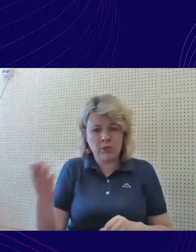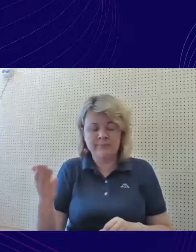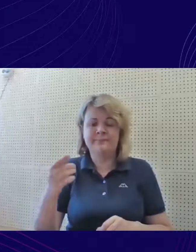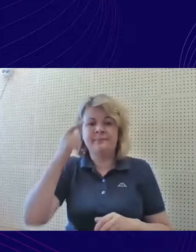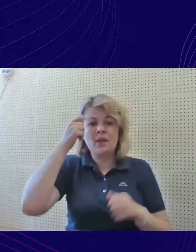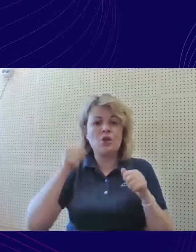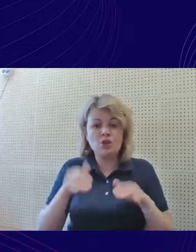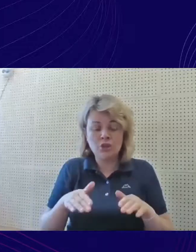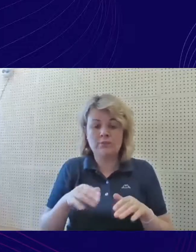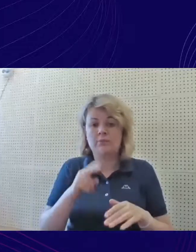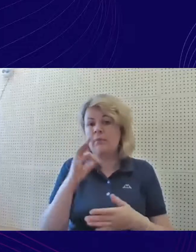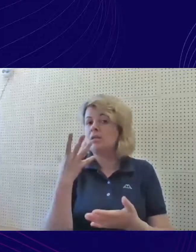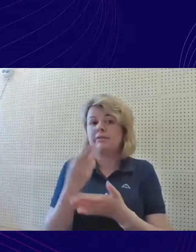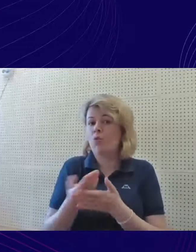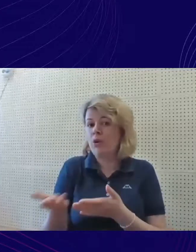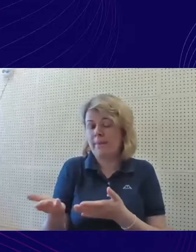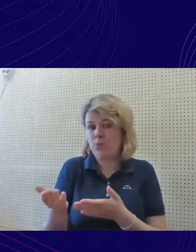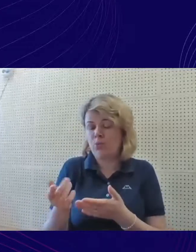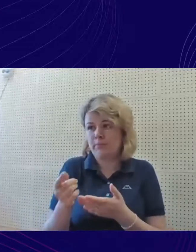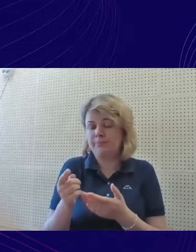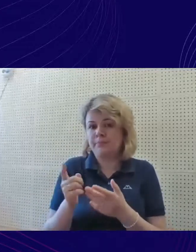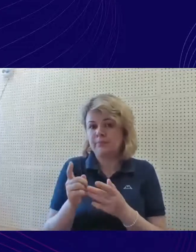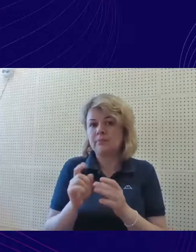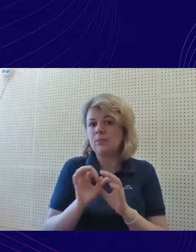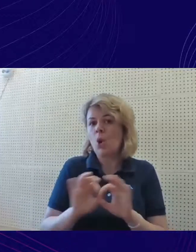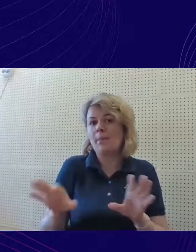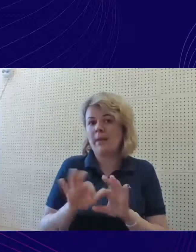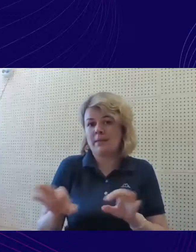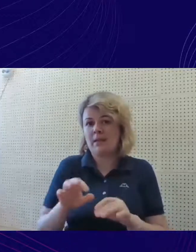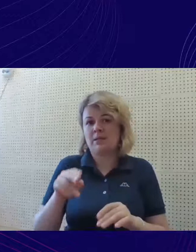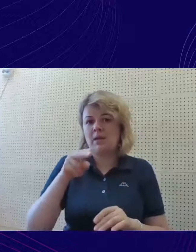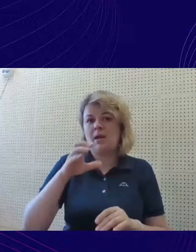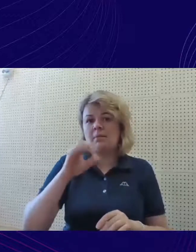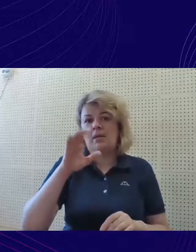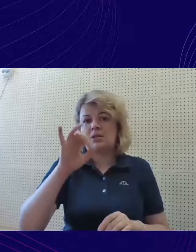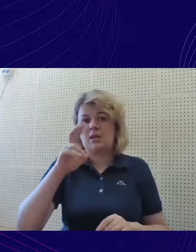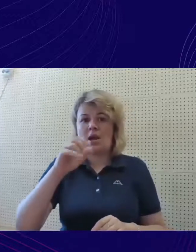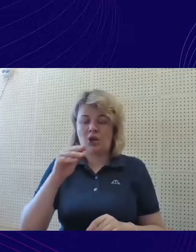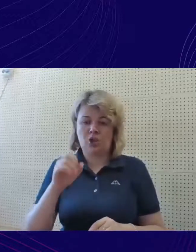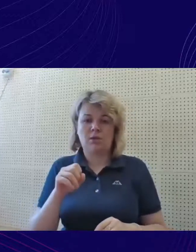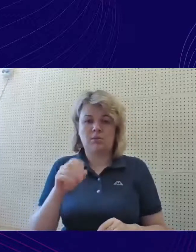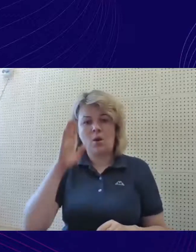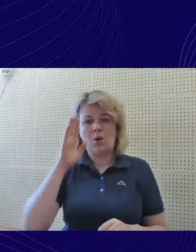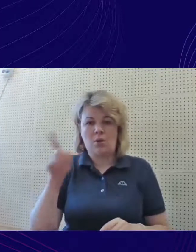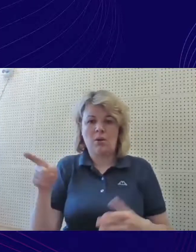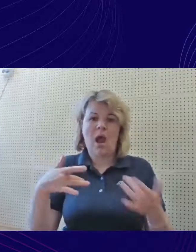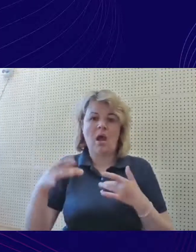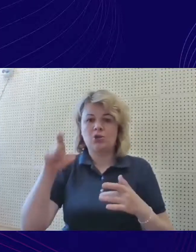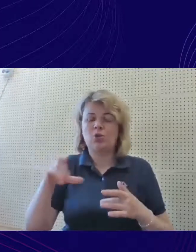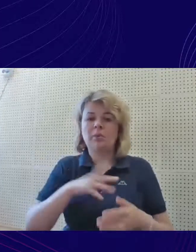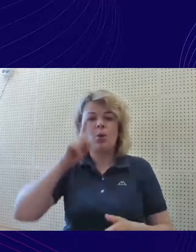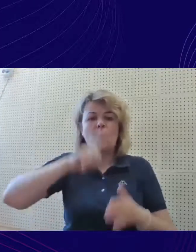решил по-своему трактовать персонаж. Вот он был уверен, что режиссер не понимает, как